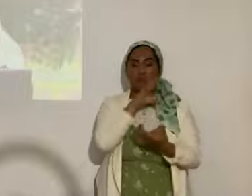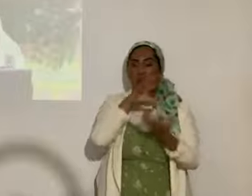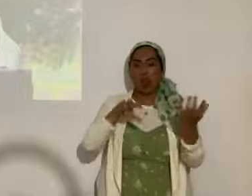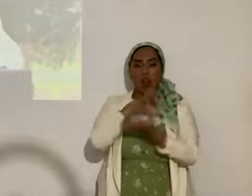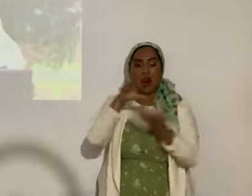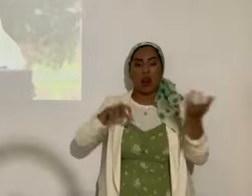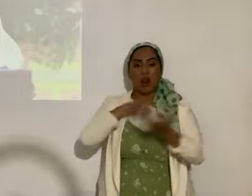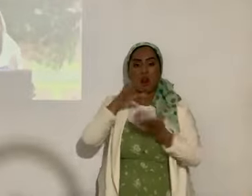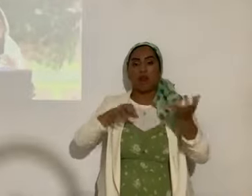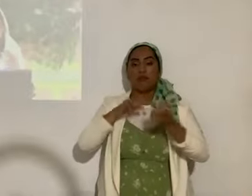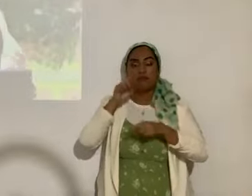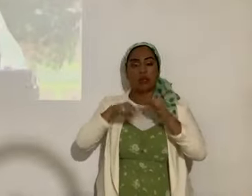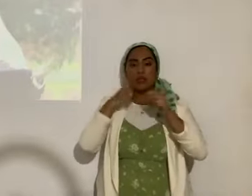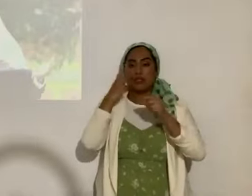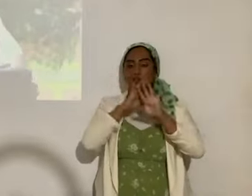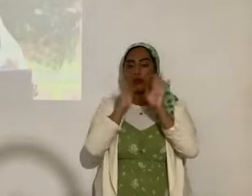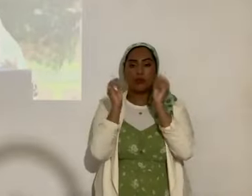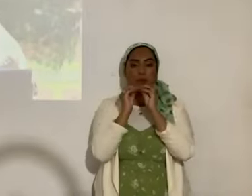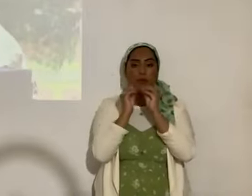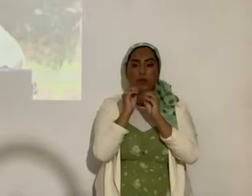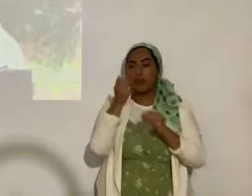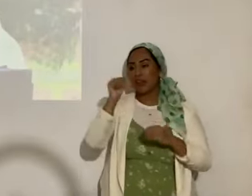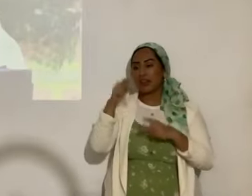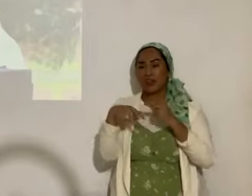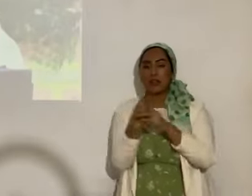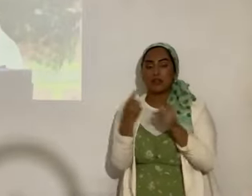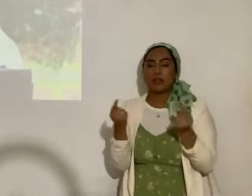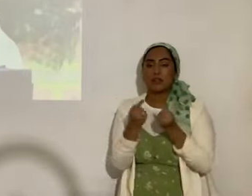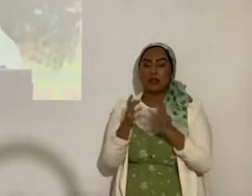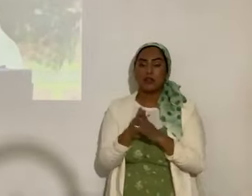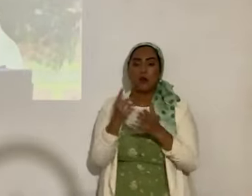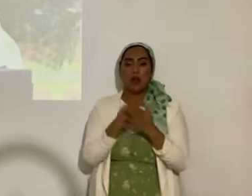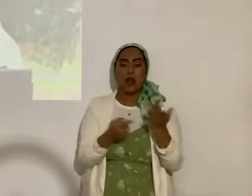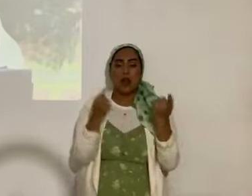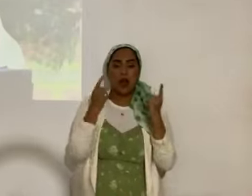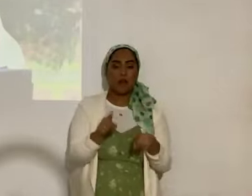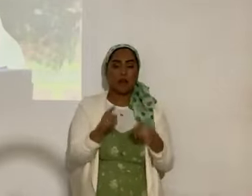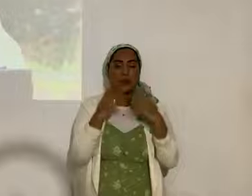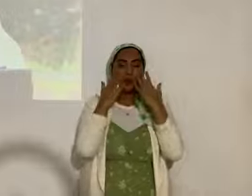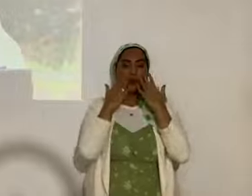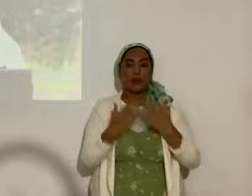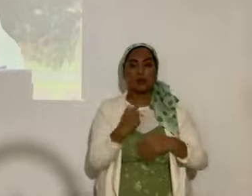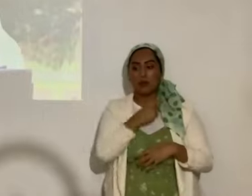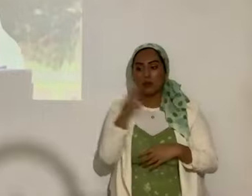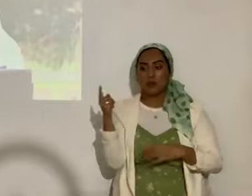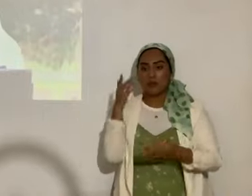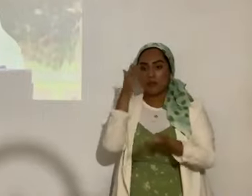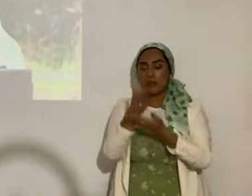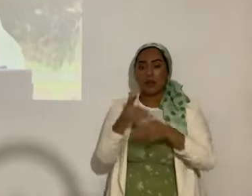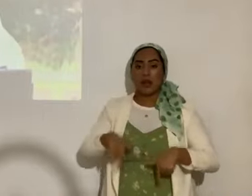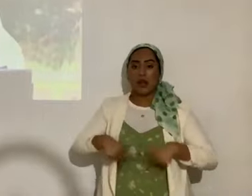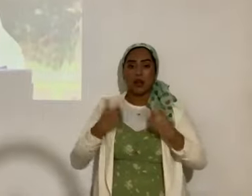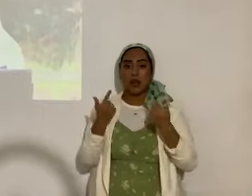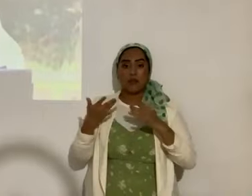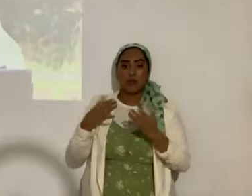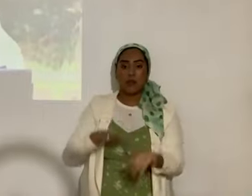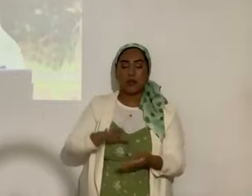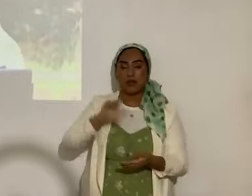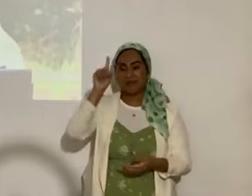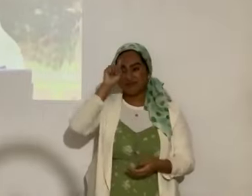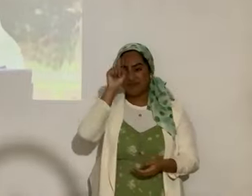entregan a sus pasiones carnales a sus pasiones x Oye y qué pasa Lamentablemente llegan a una vida a una muerte